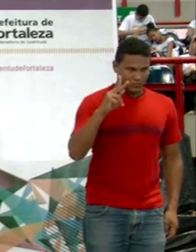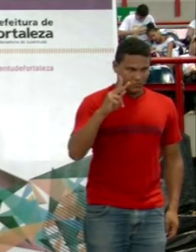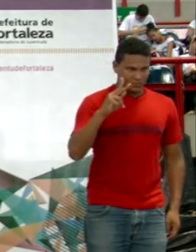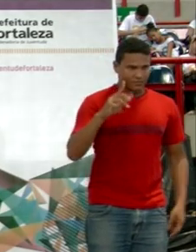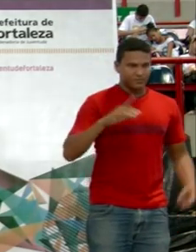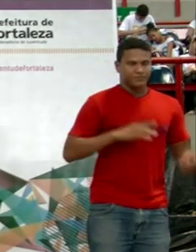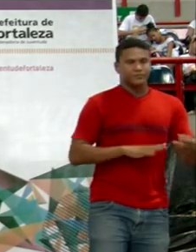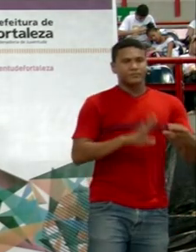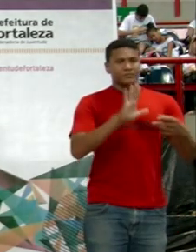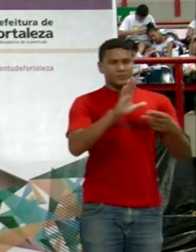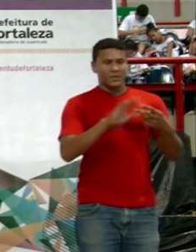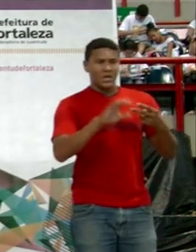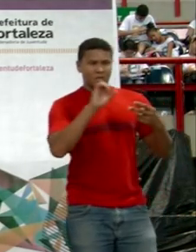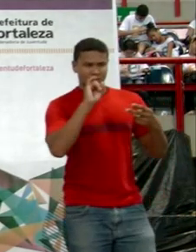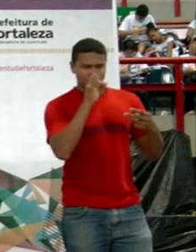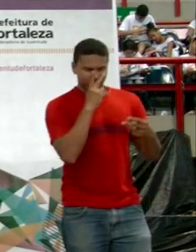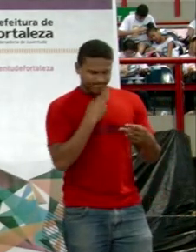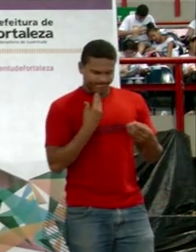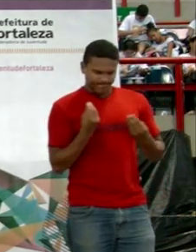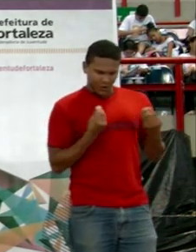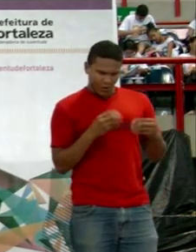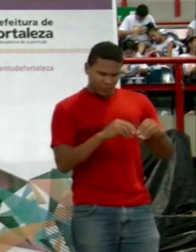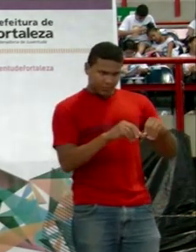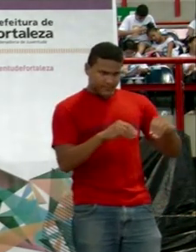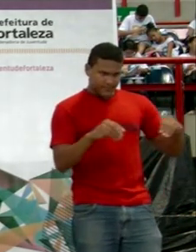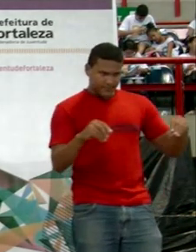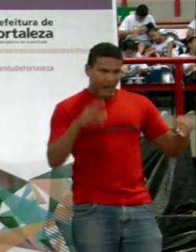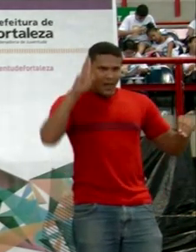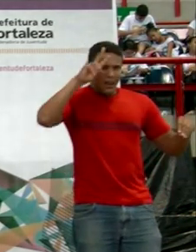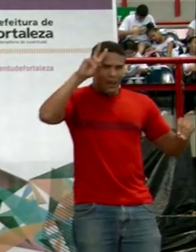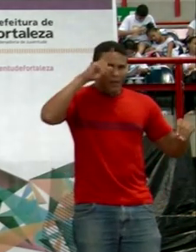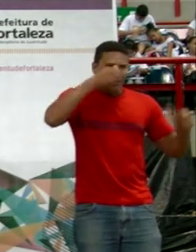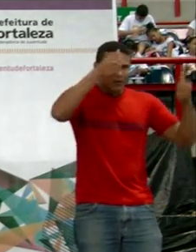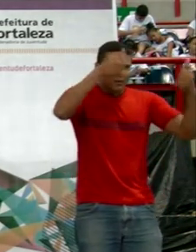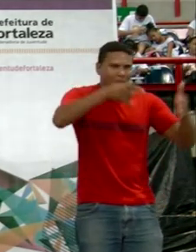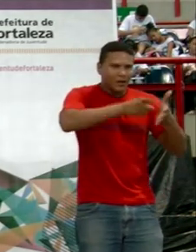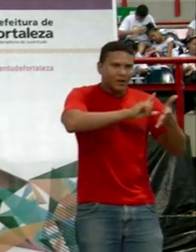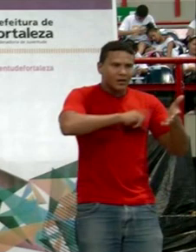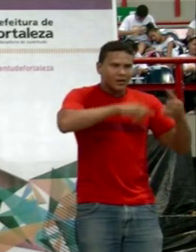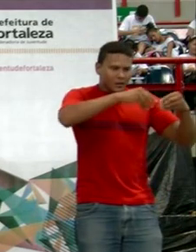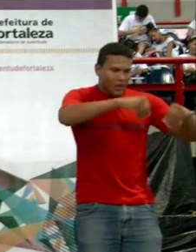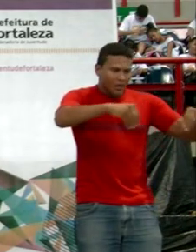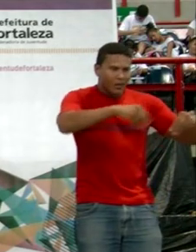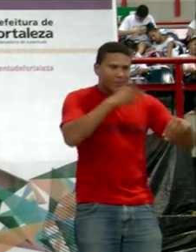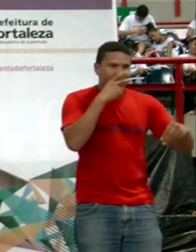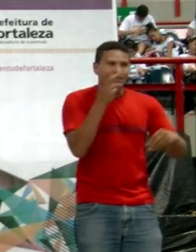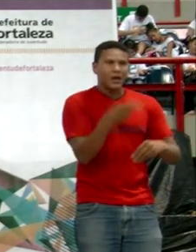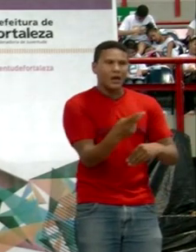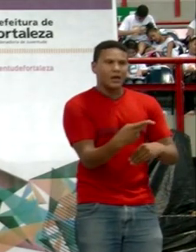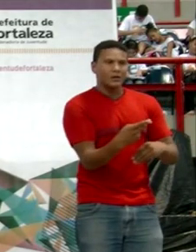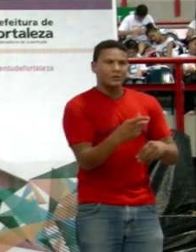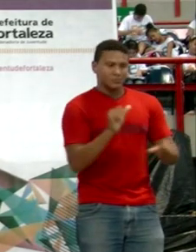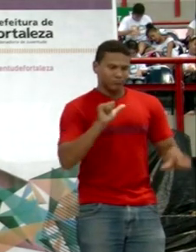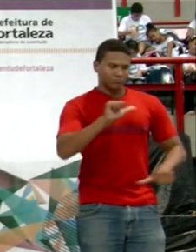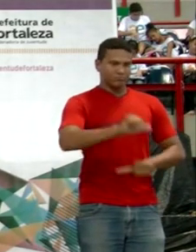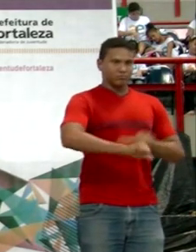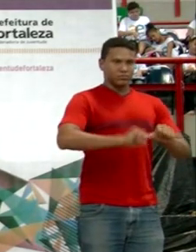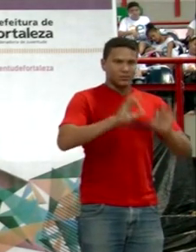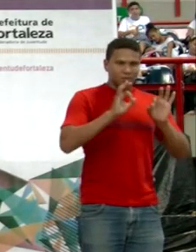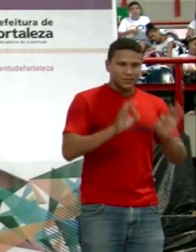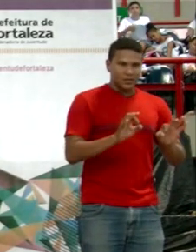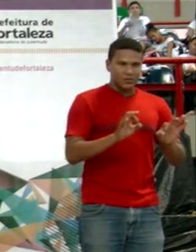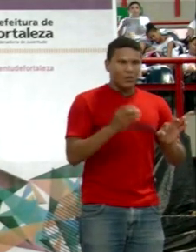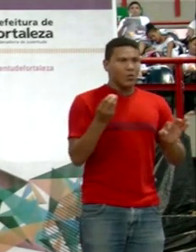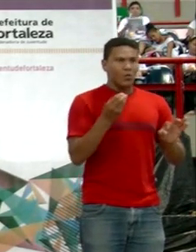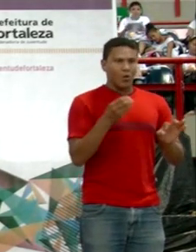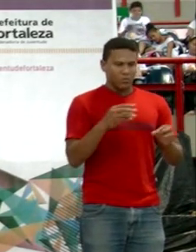problemas ambientais causados por essa drenagem, a substância mais recomendada a ser adicionada ao